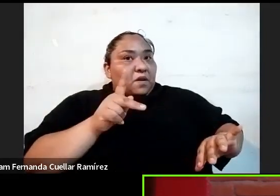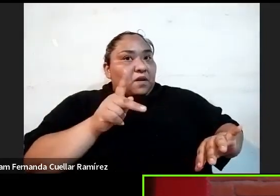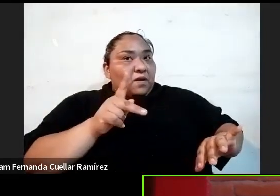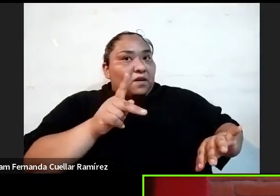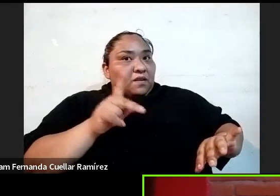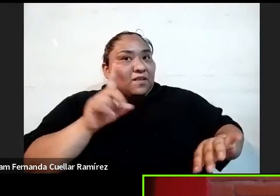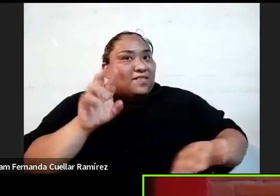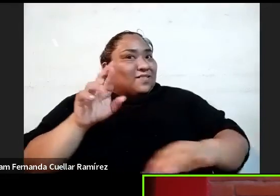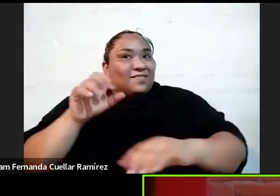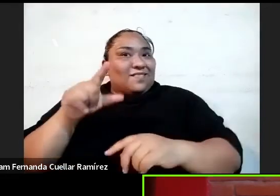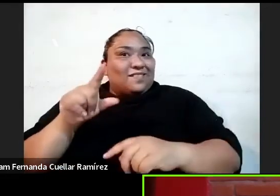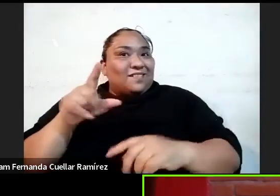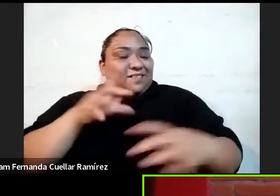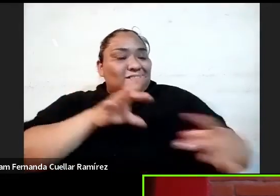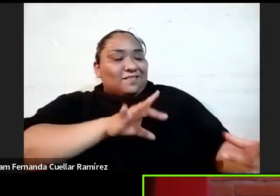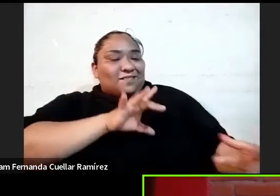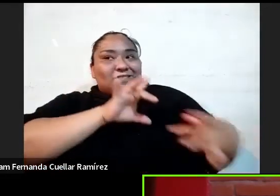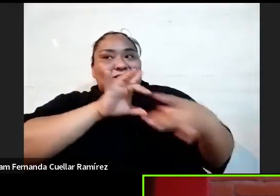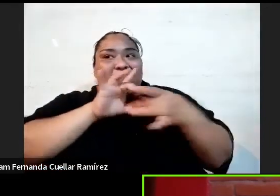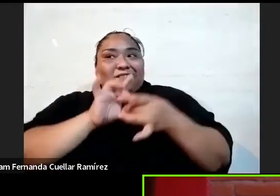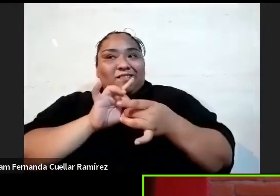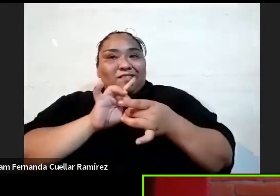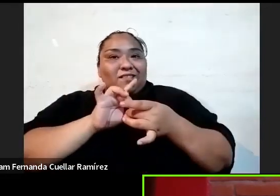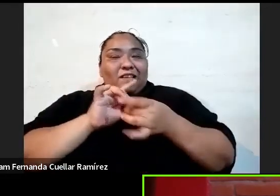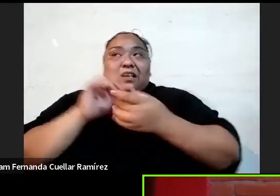ti, y tampoco la poesía,